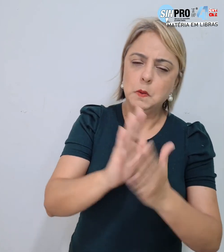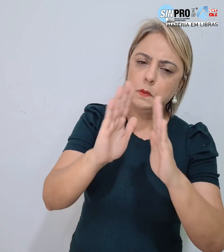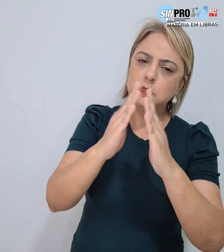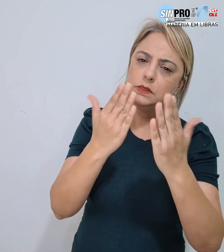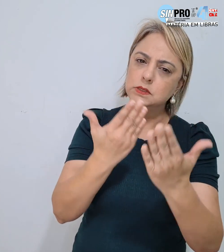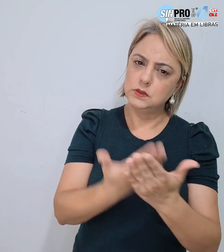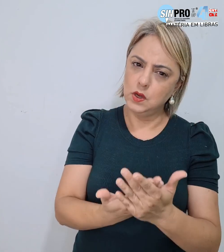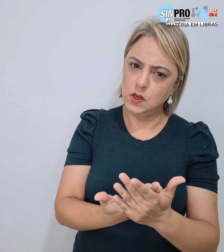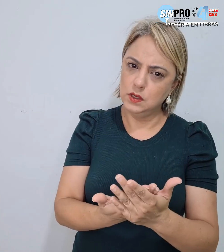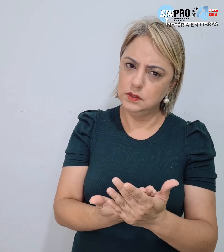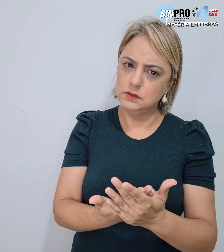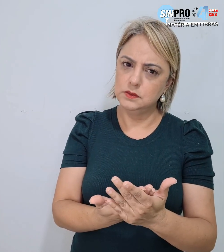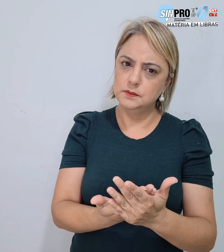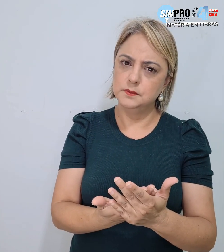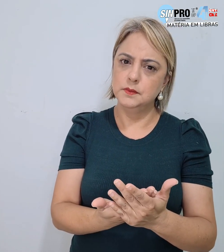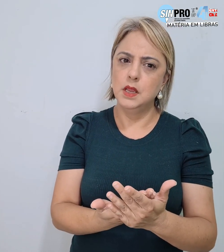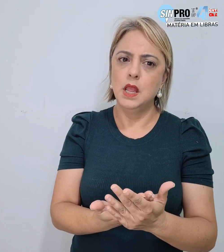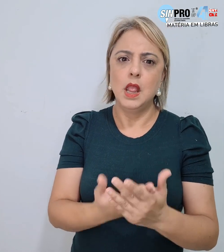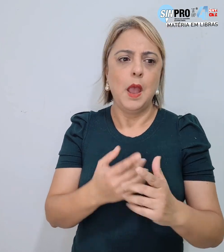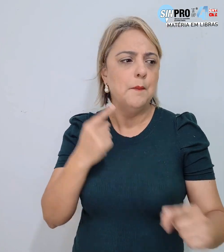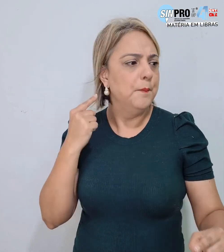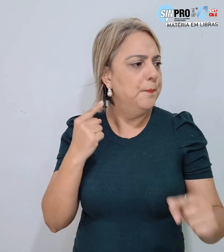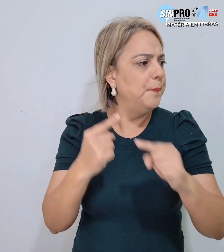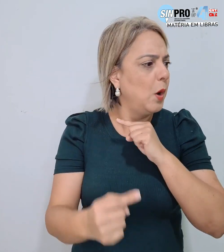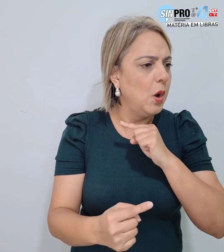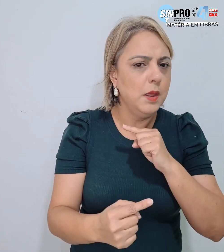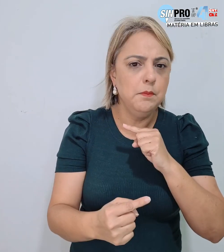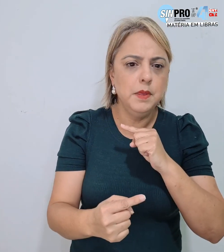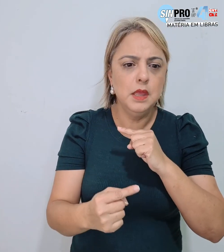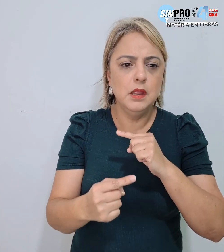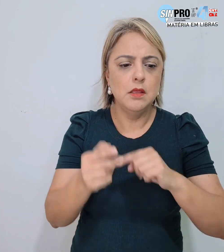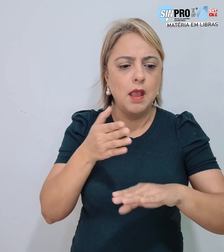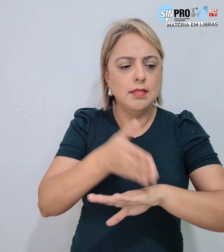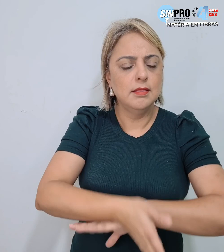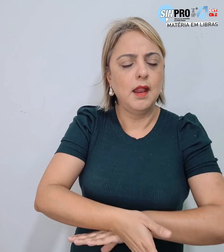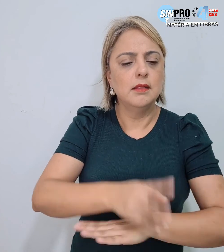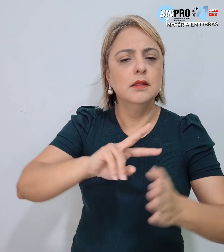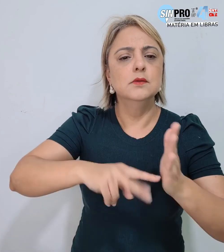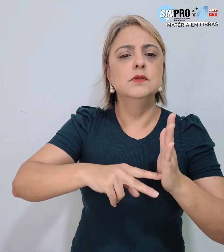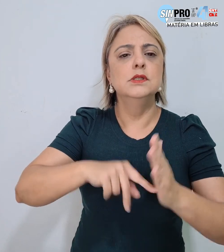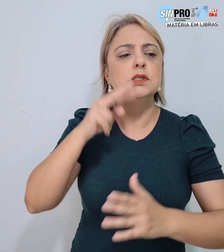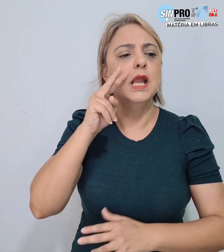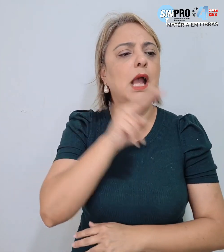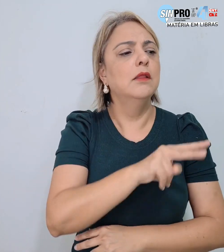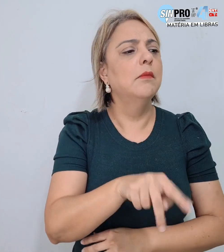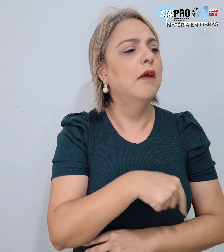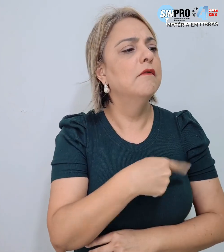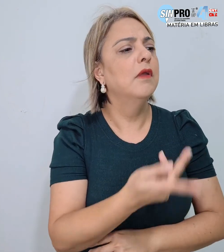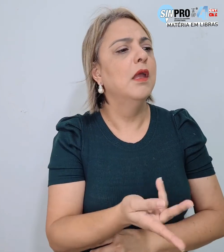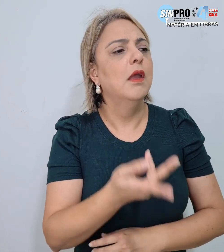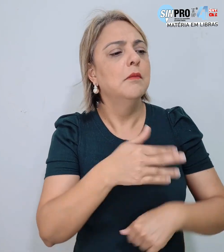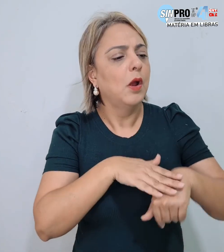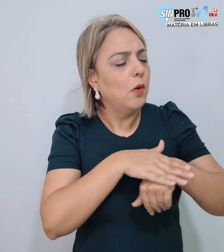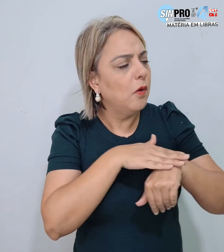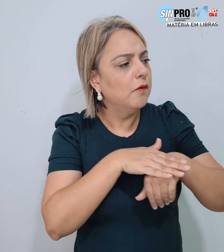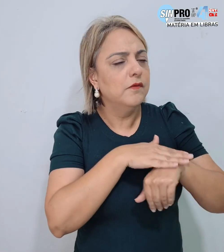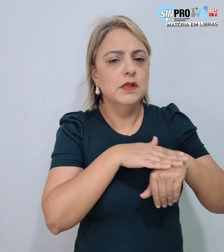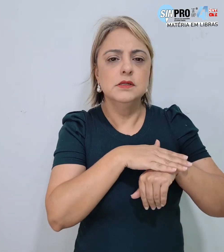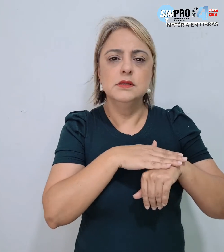escolas já estão proibindo a entrada do sindicato e para dialogar com